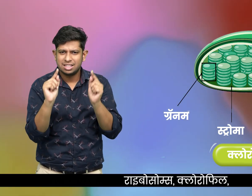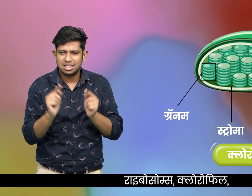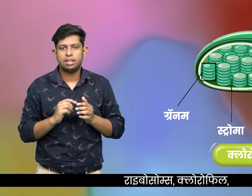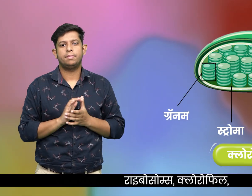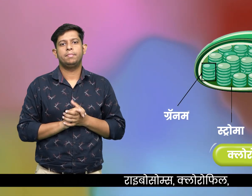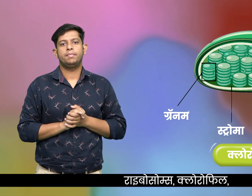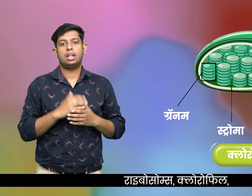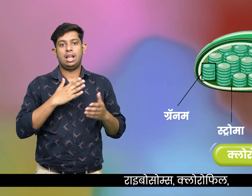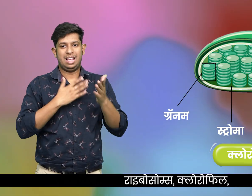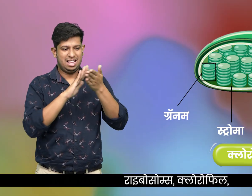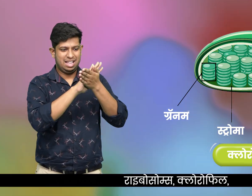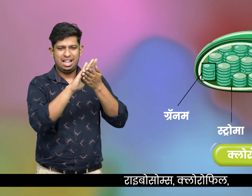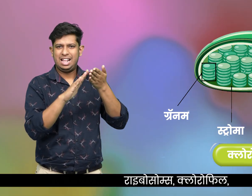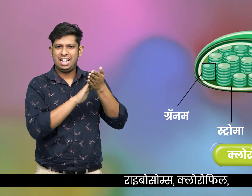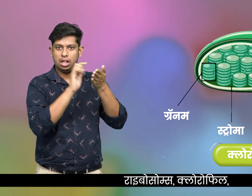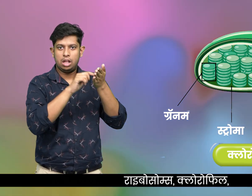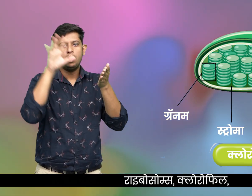रोबोझोम, क्लोरोफिल,